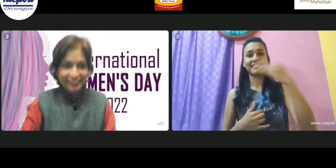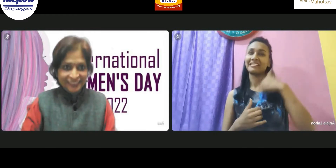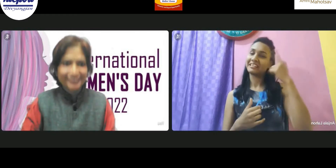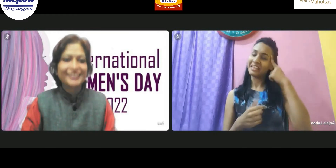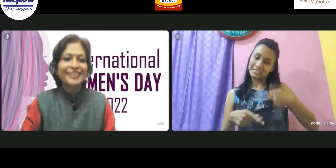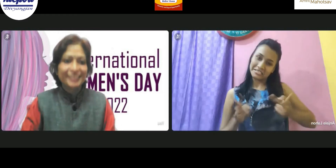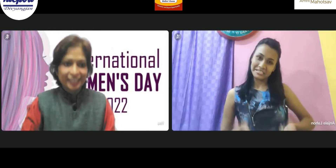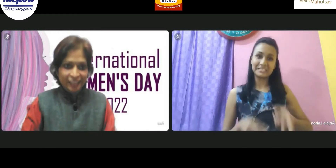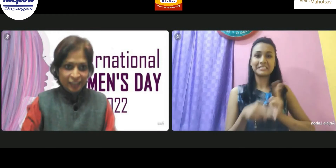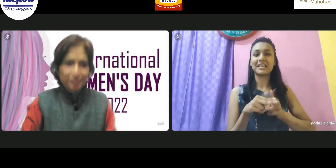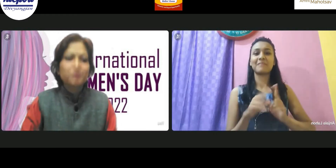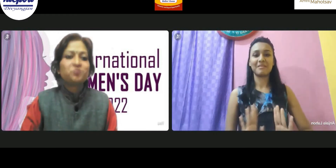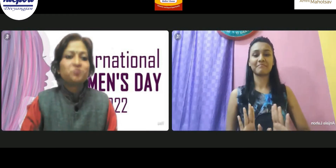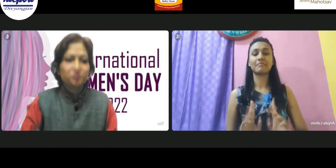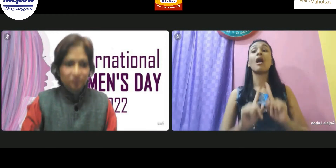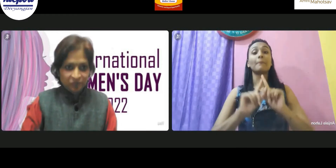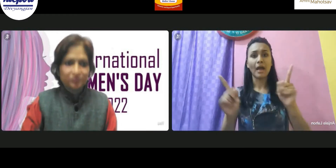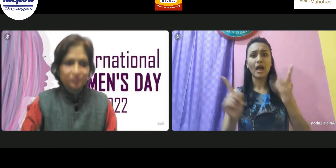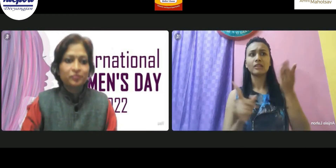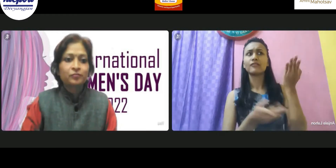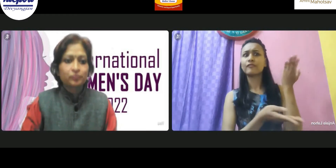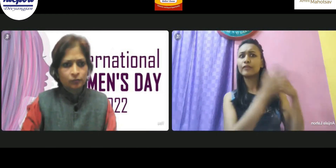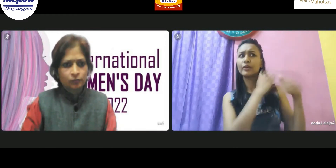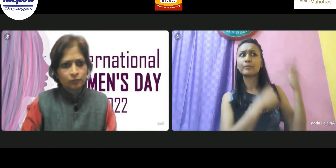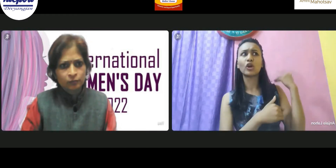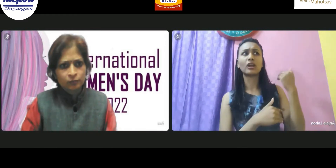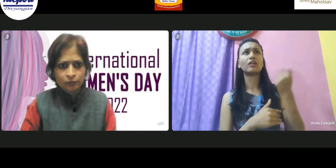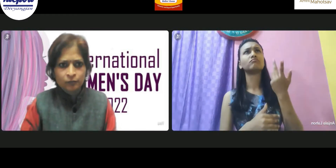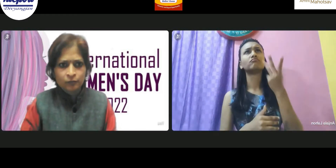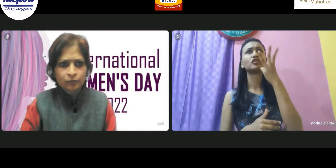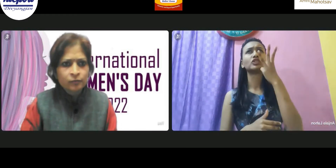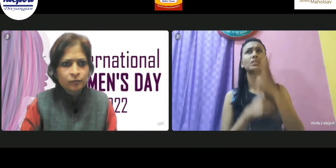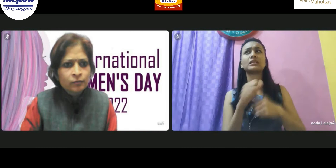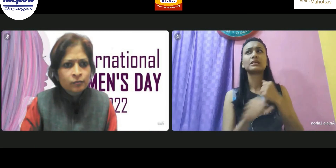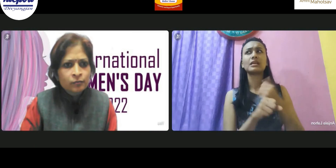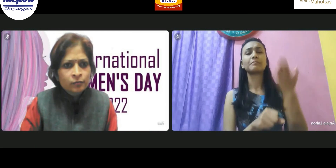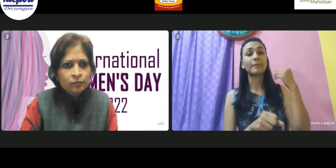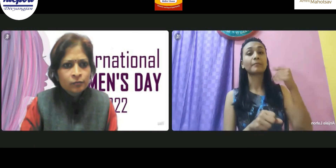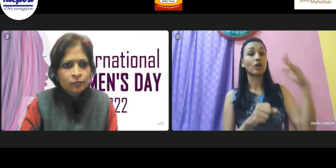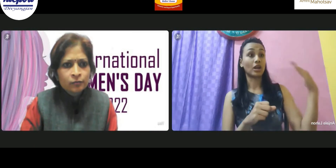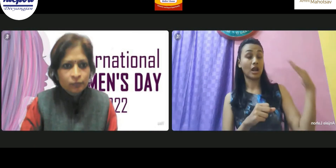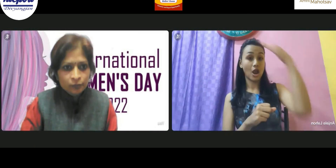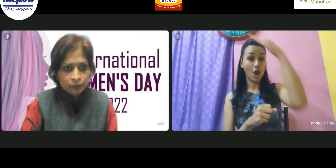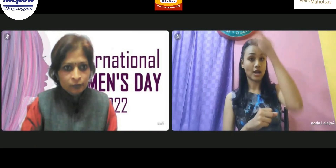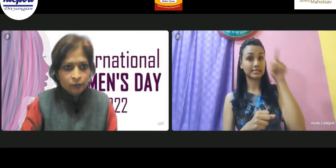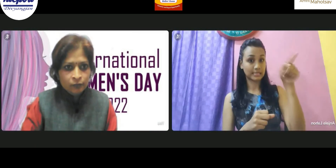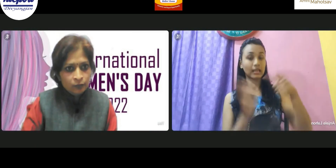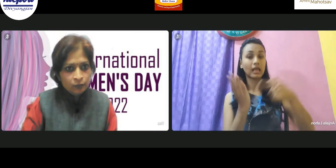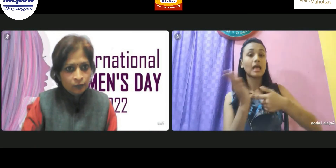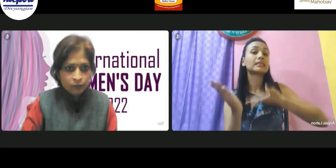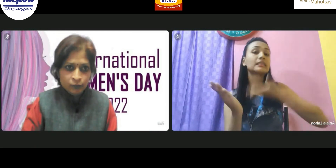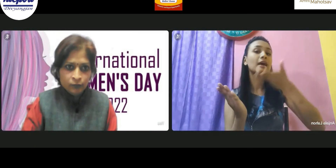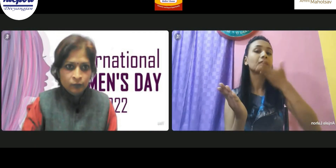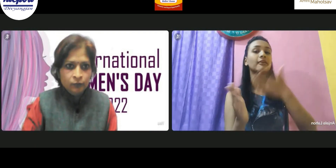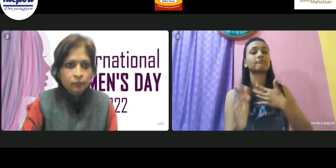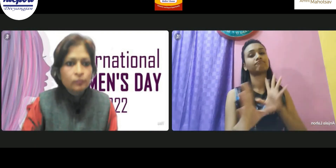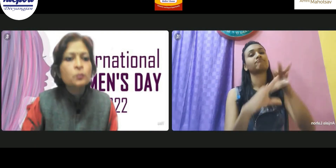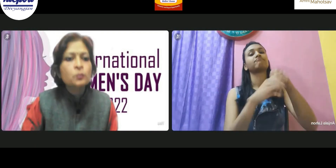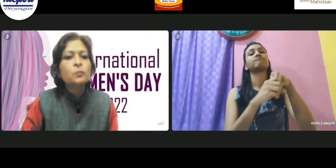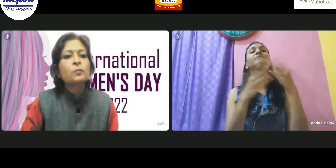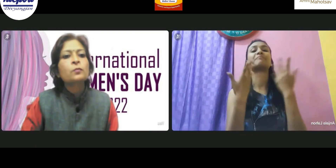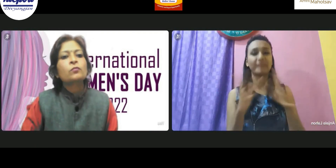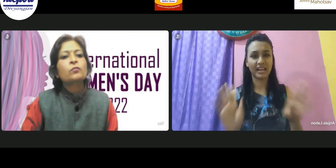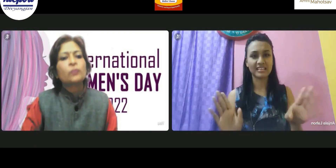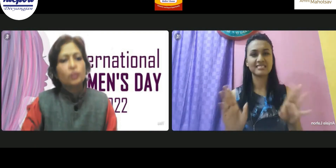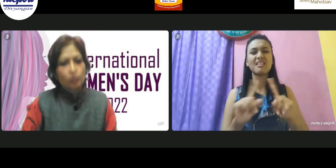पर लेकिन 3 साल पहले हम जहाँ पर एयर होस्टेस का कोर्स सिखाया जाता है, मैं वहां पर गई,